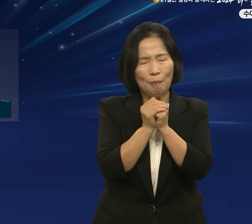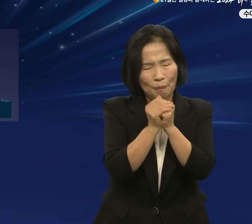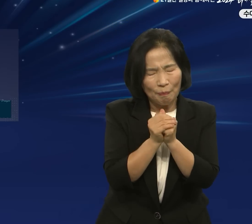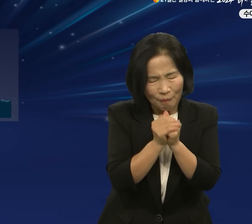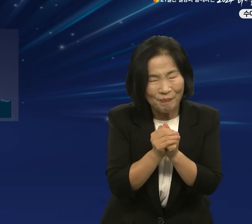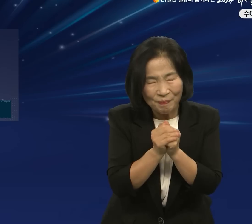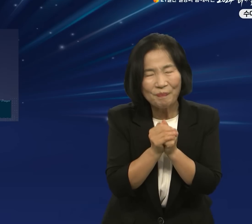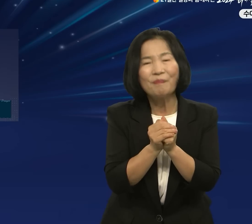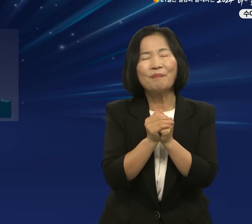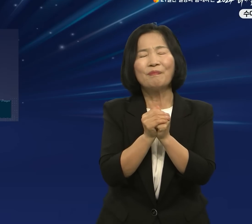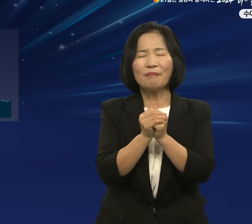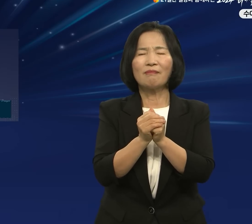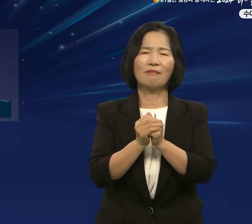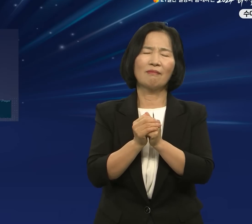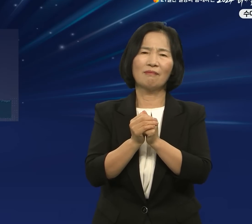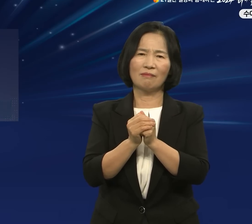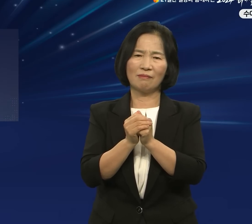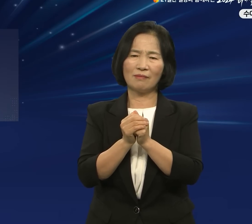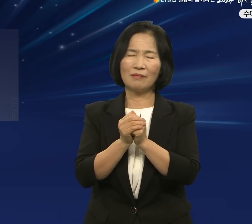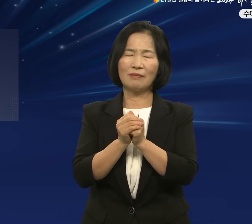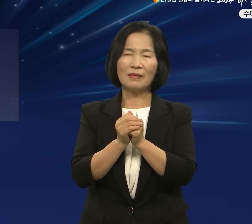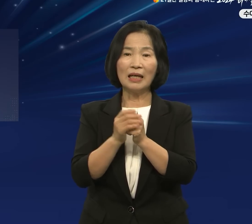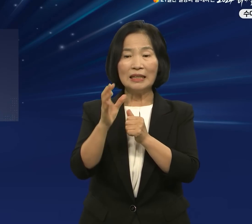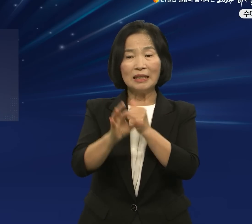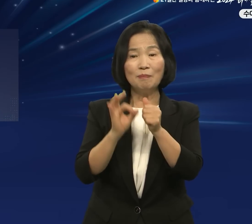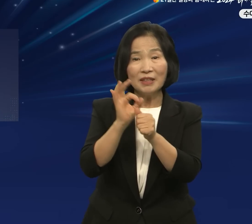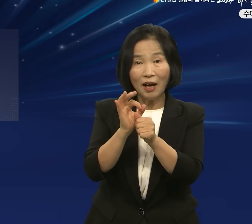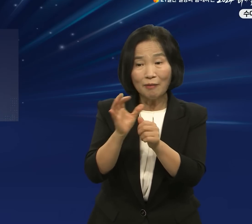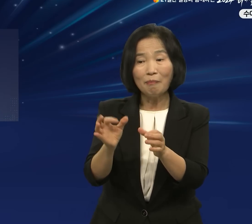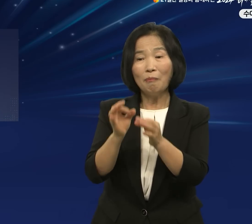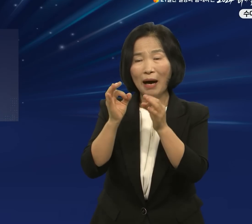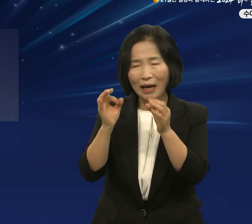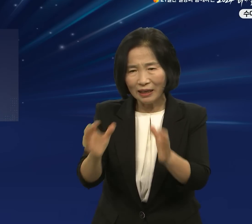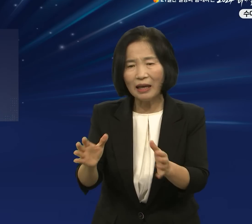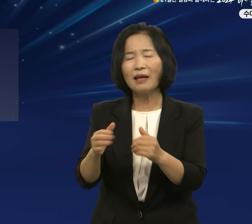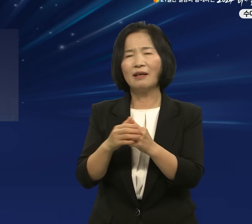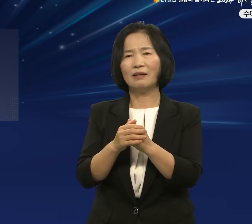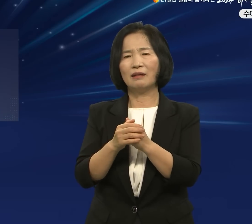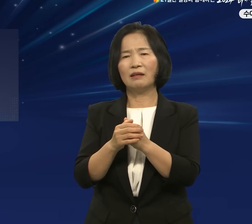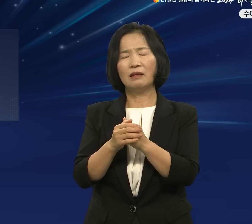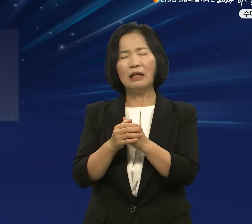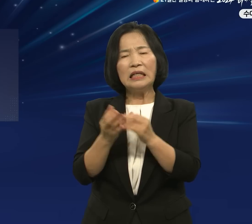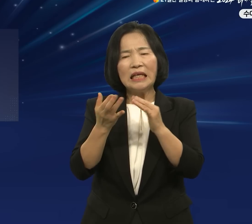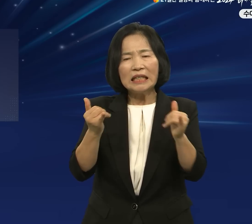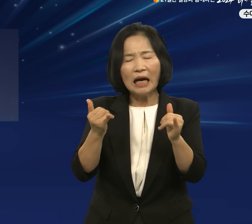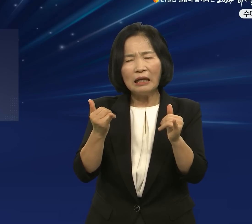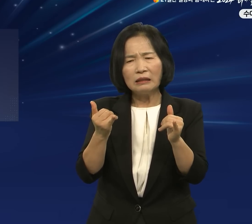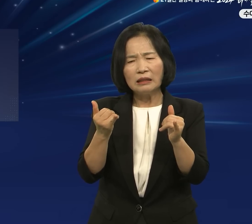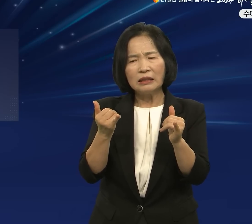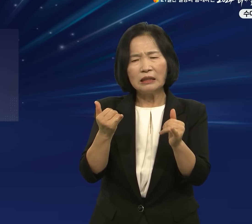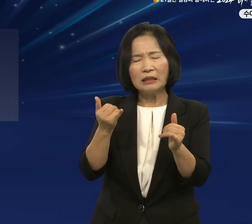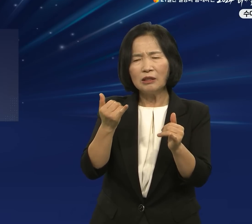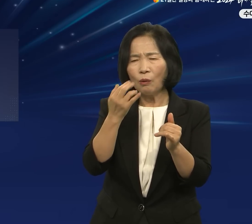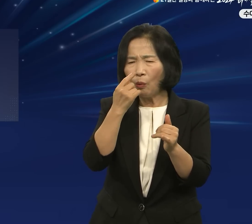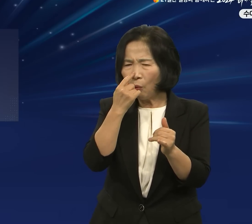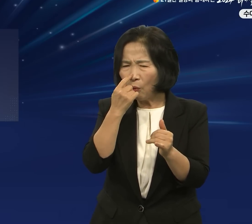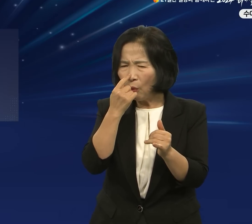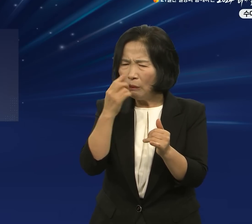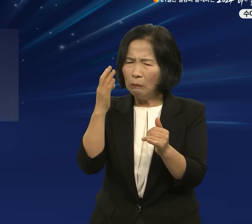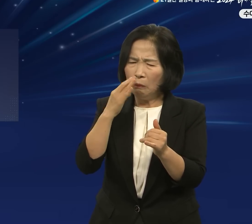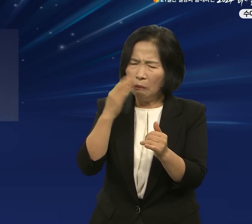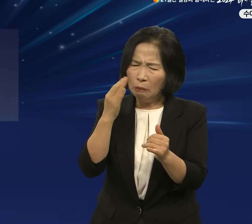위함이었습니다. 10년 만에 우리 성도들을 인간적인 그런 안목이 아니라 냄새나는 그대로